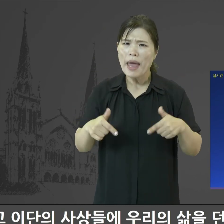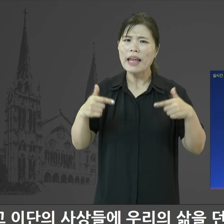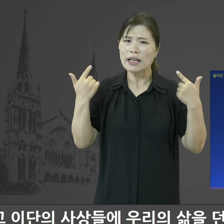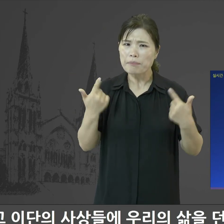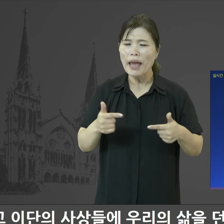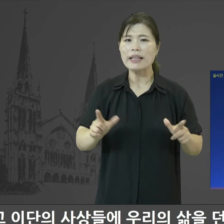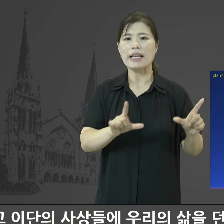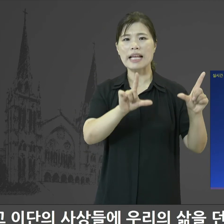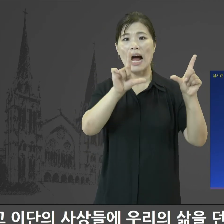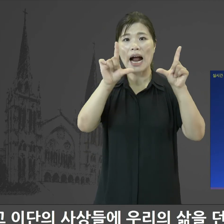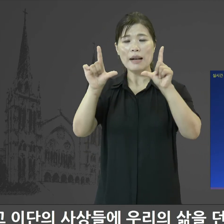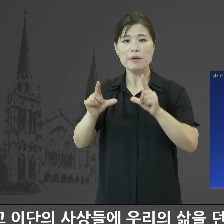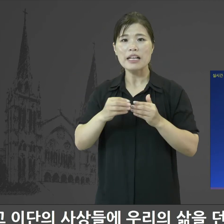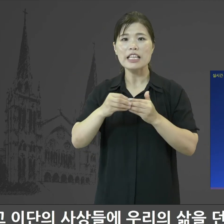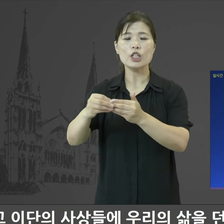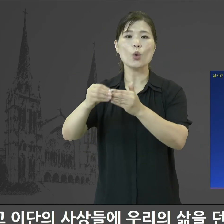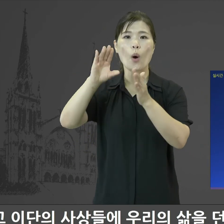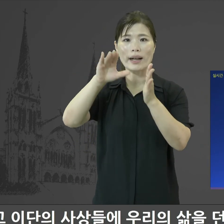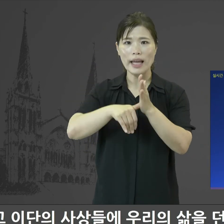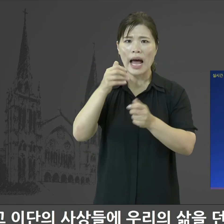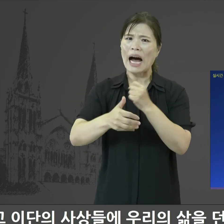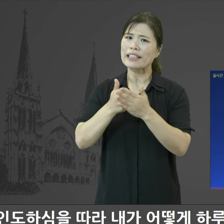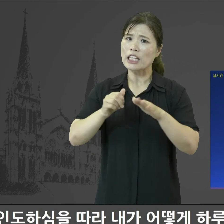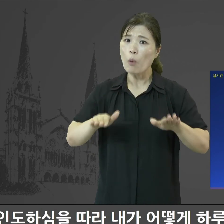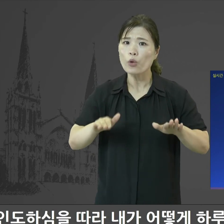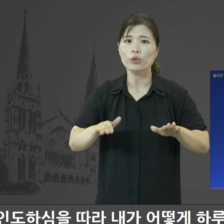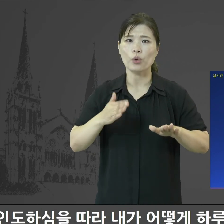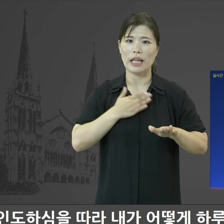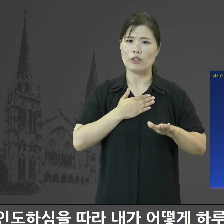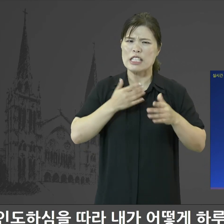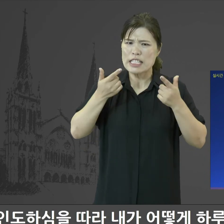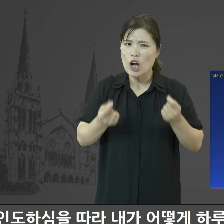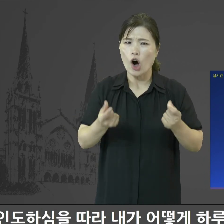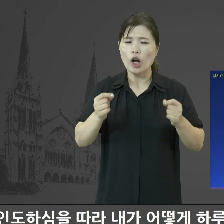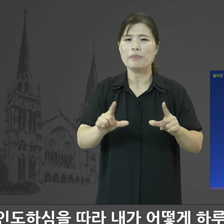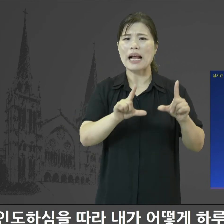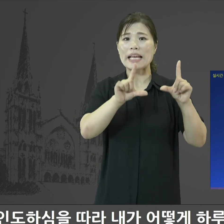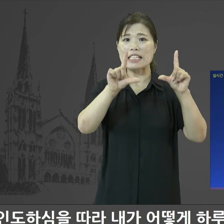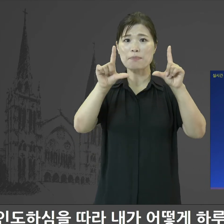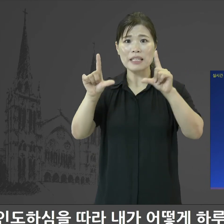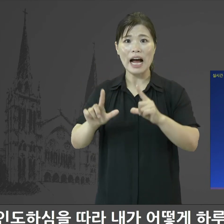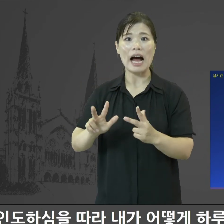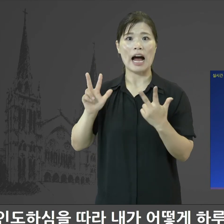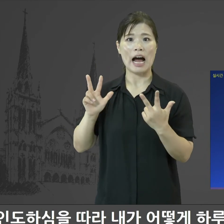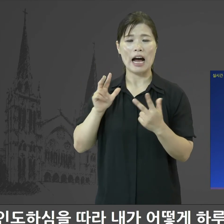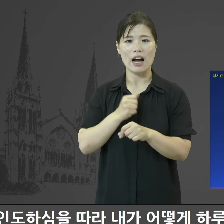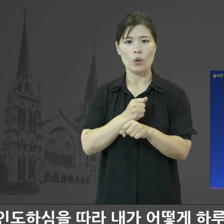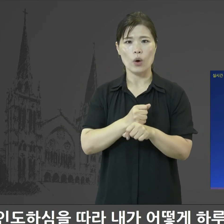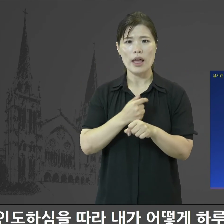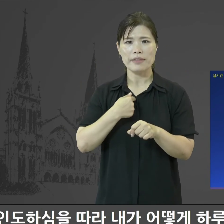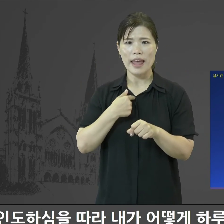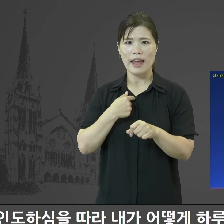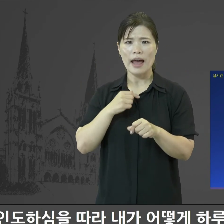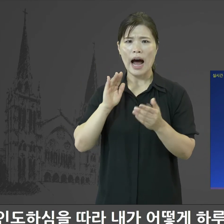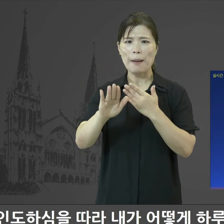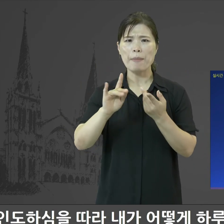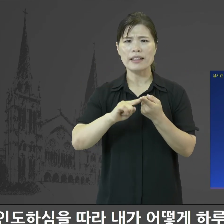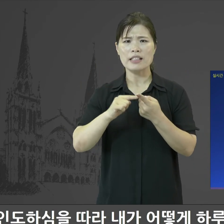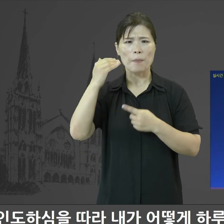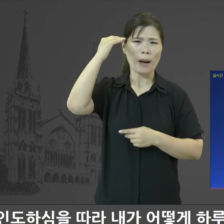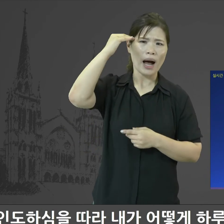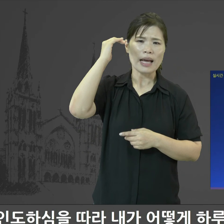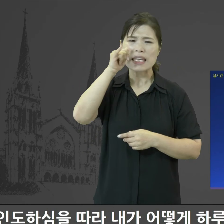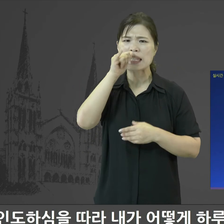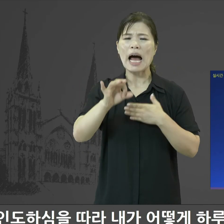그 삶이 인도할 때에 내가 하나님, 내가 오늘도 그렇게 살겠습니다. 내 삶에 나의 앞을 가로막는 것들이 있다면, 어떤